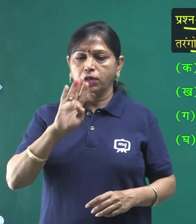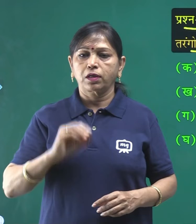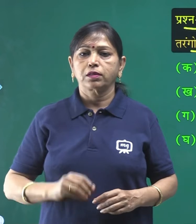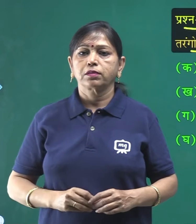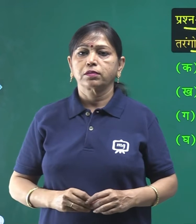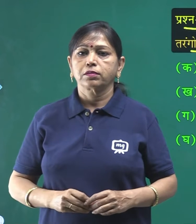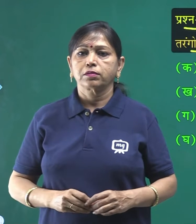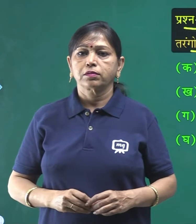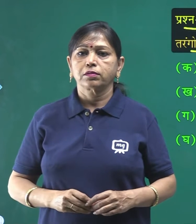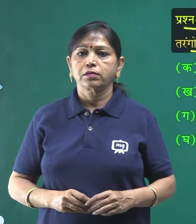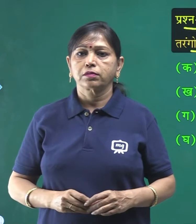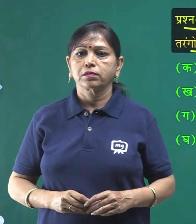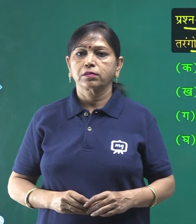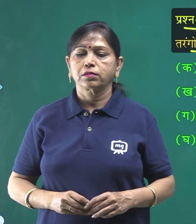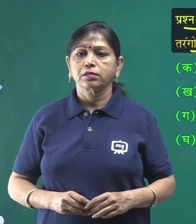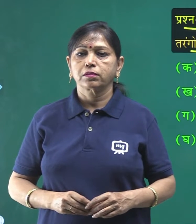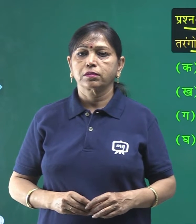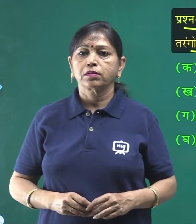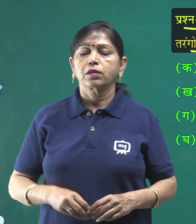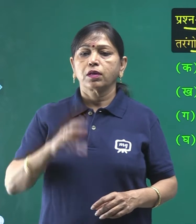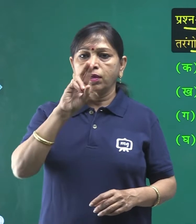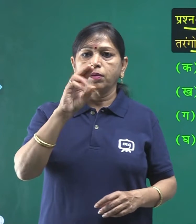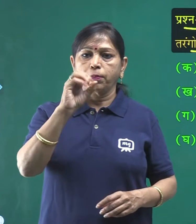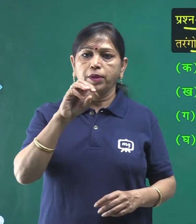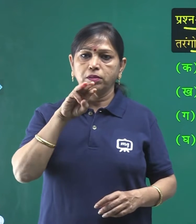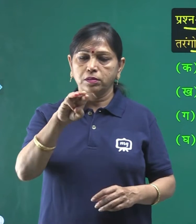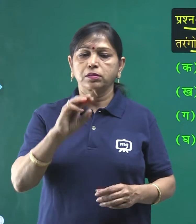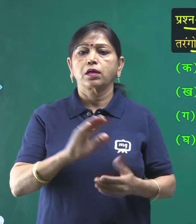4 20,000 हर्ट्ज से अधिक।